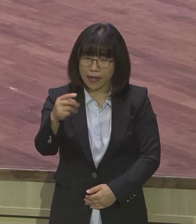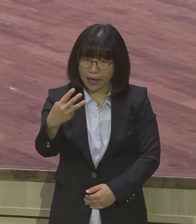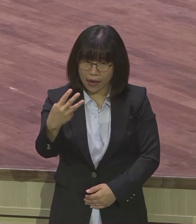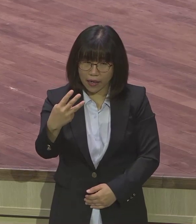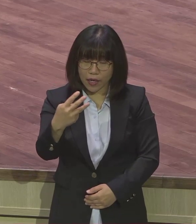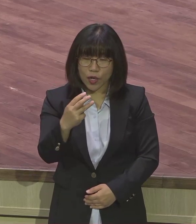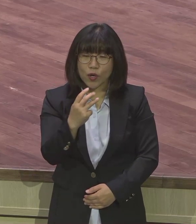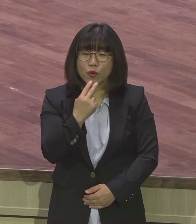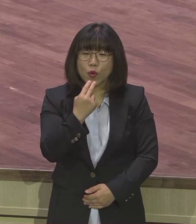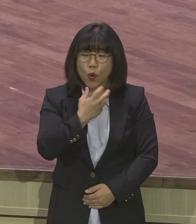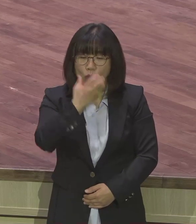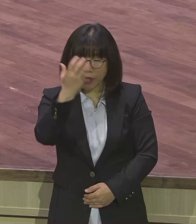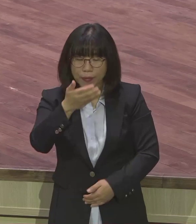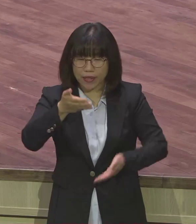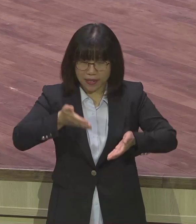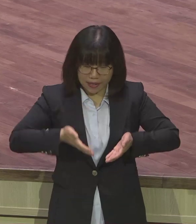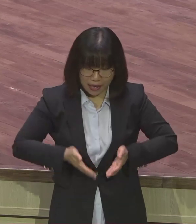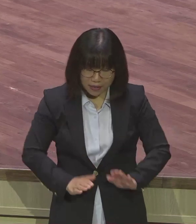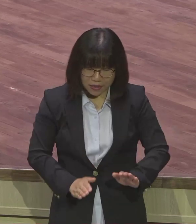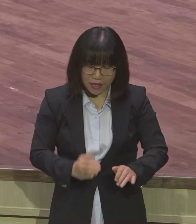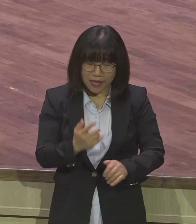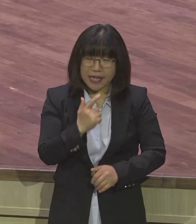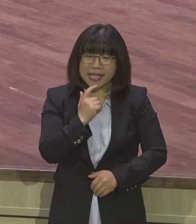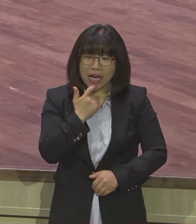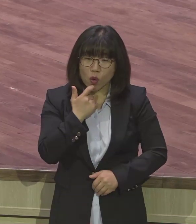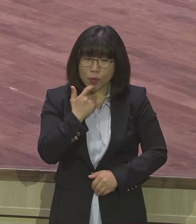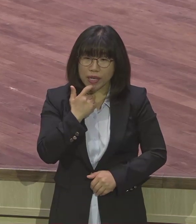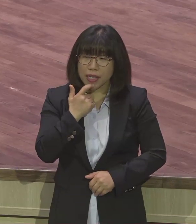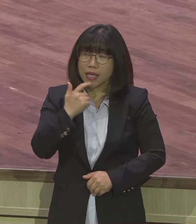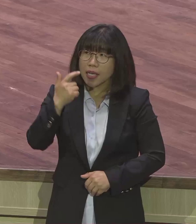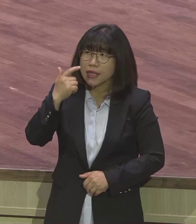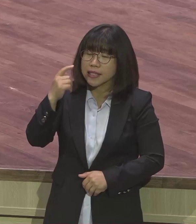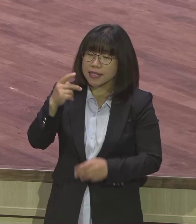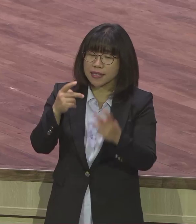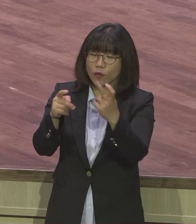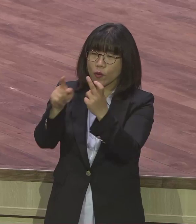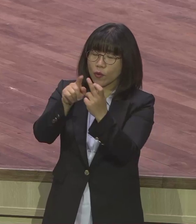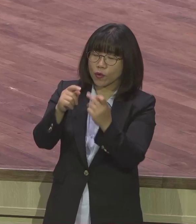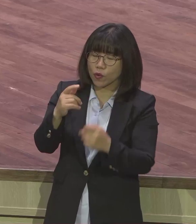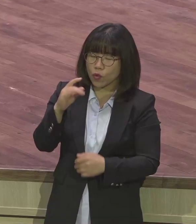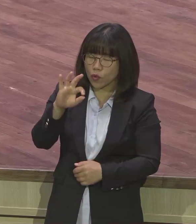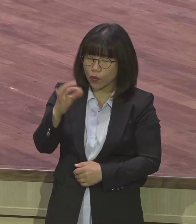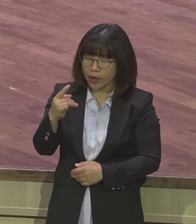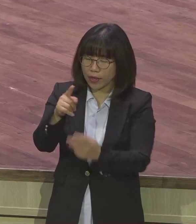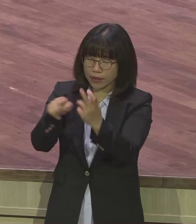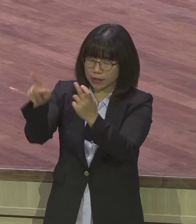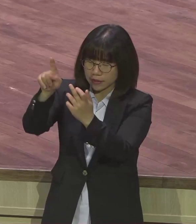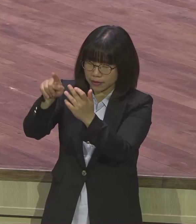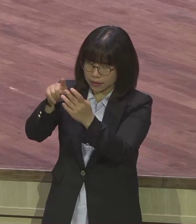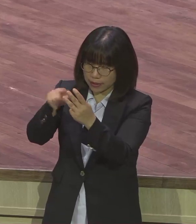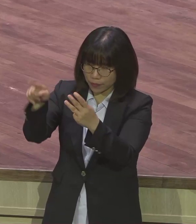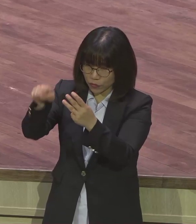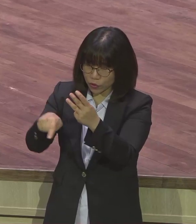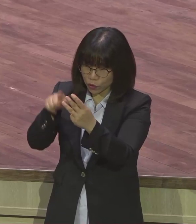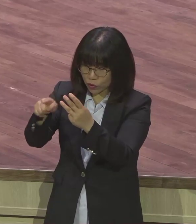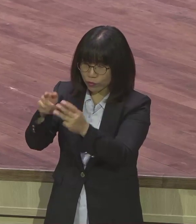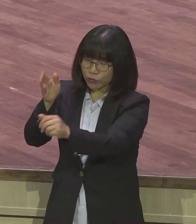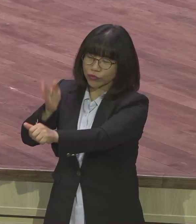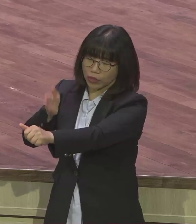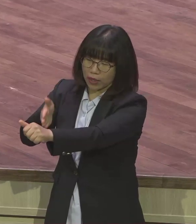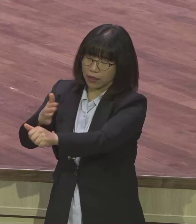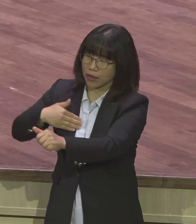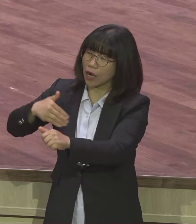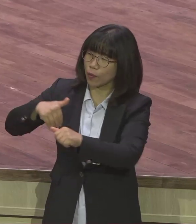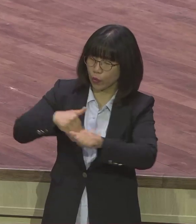때에 야곱이 라반에게 이르되 나를 보내어 내 고향 나의 땅으로 가게 하시고 내가